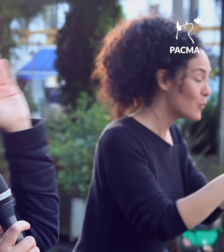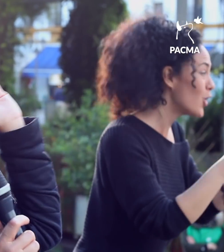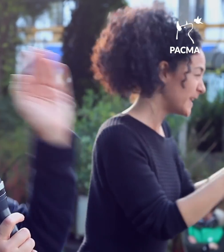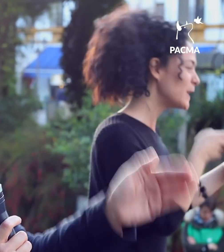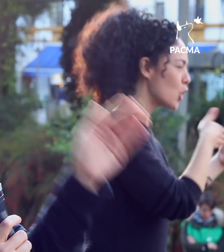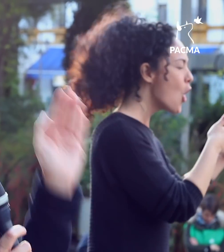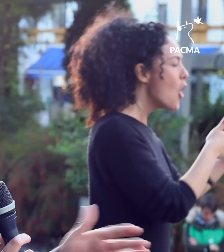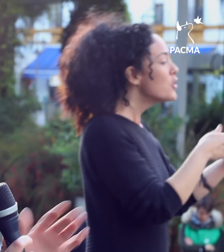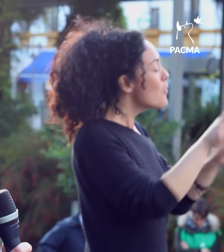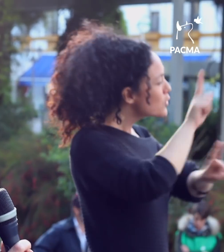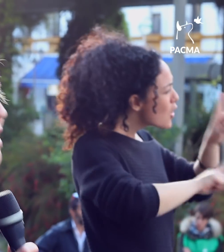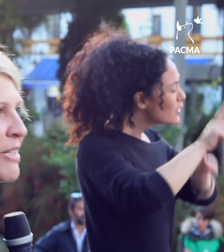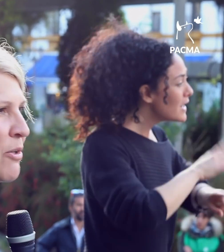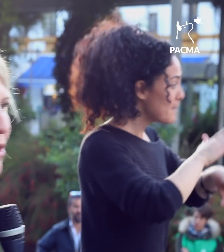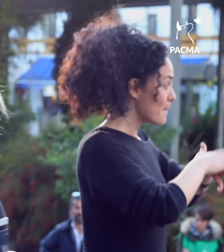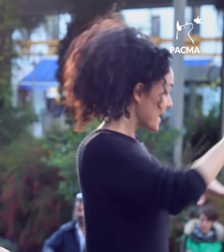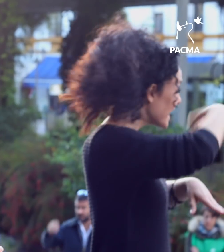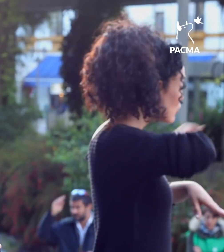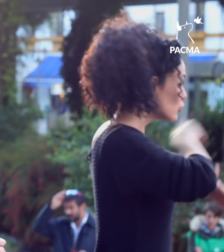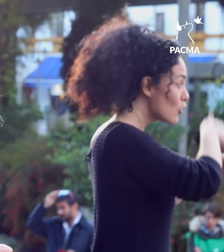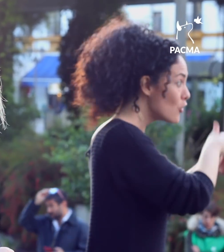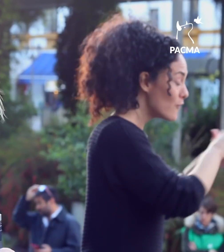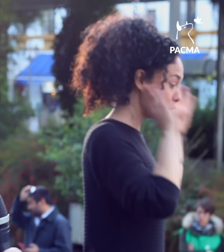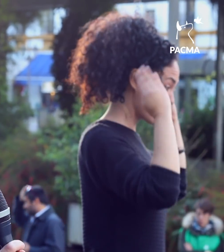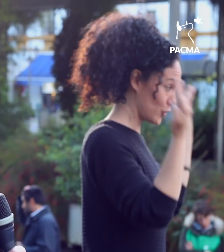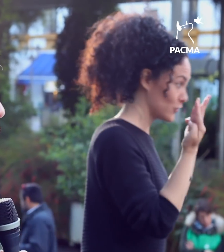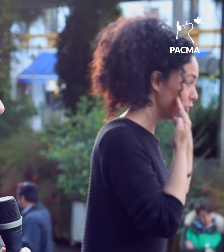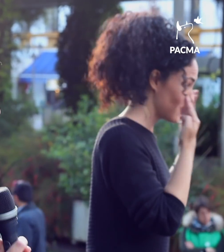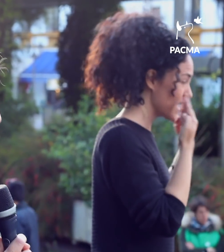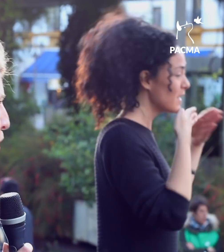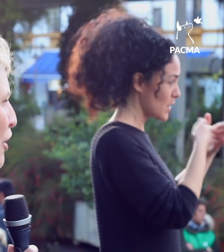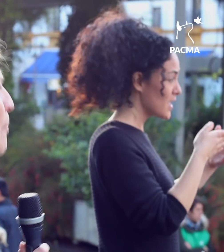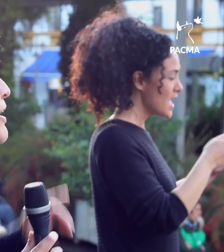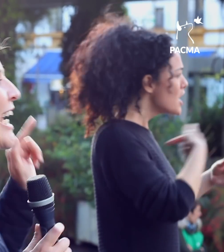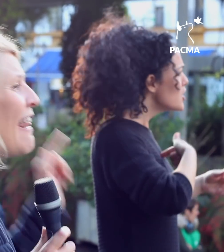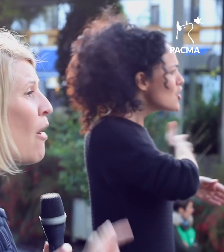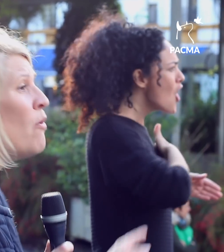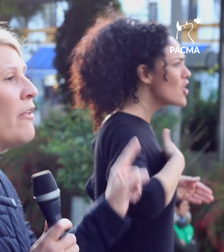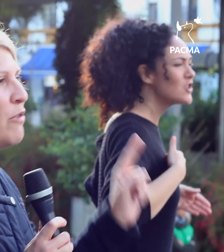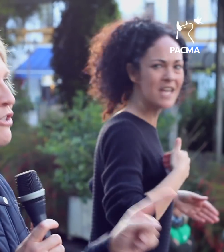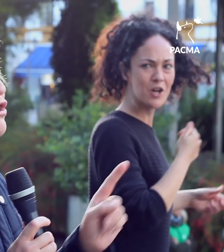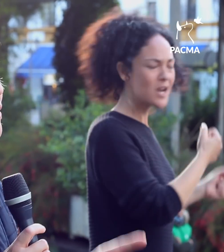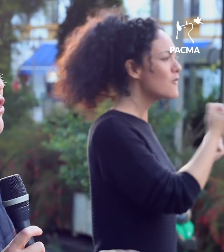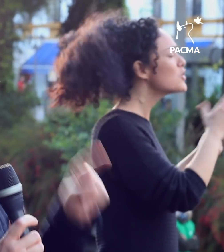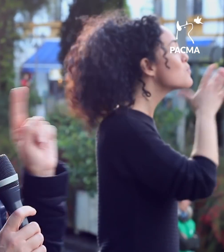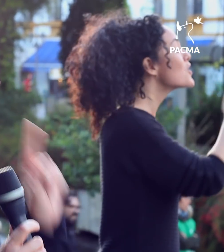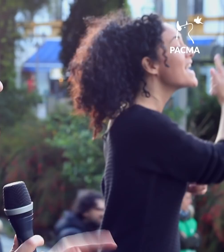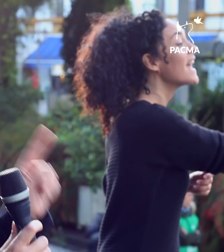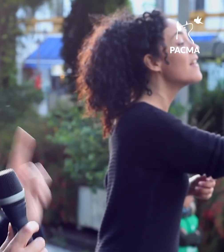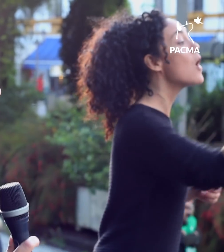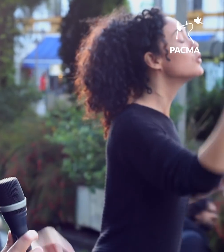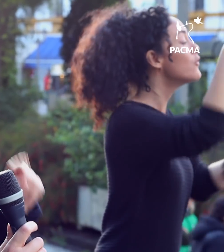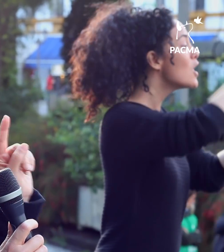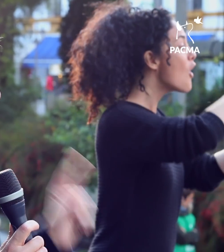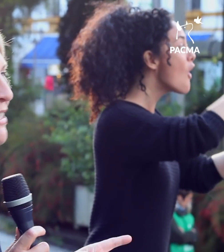llegar a tener los votos que tenemos ahora mismo en el Congreso de los Diputados. Y los quiero poner en valor, porque cada uno de vuestros votos abre